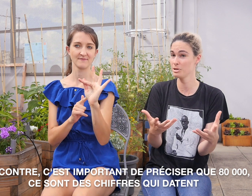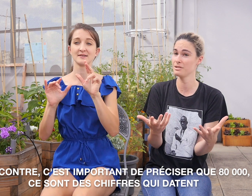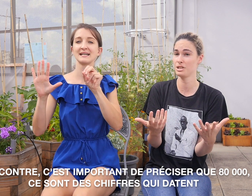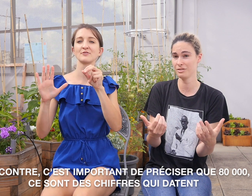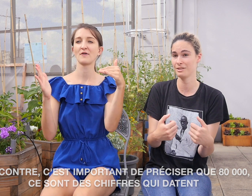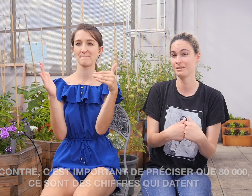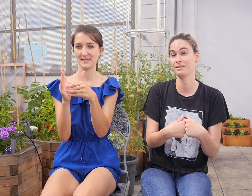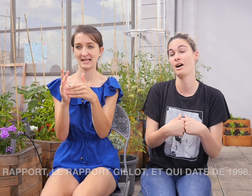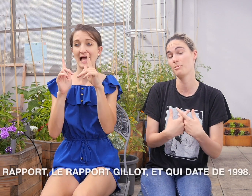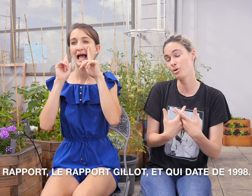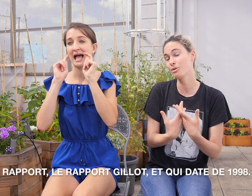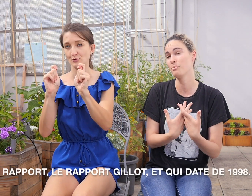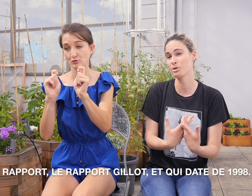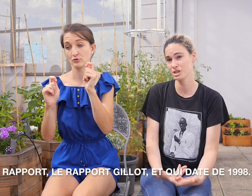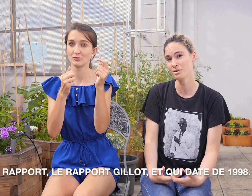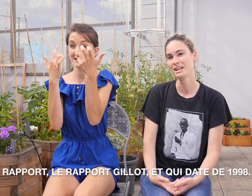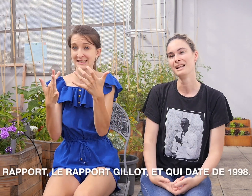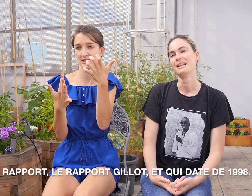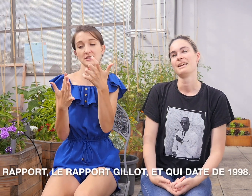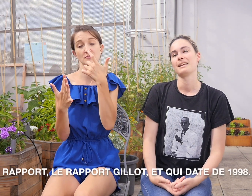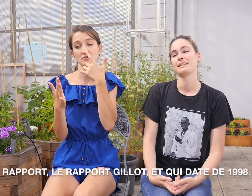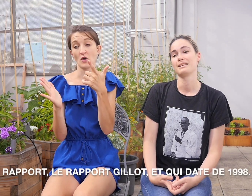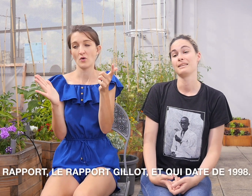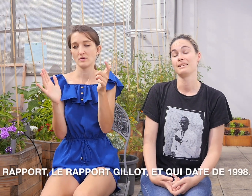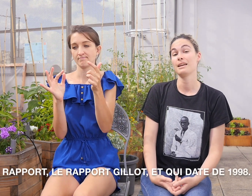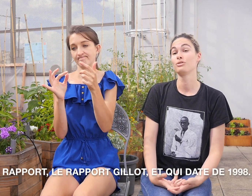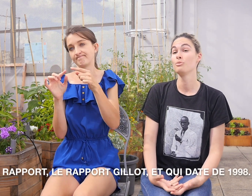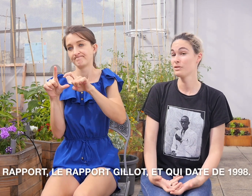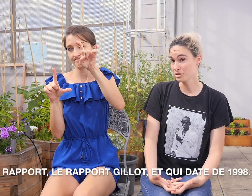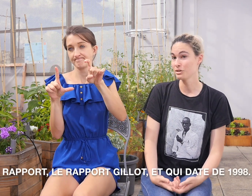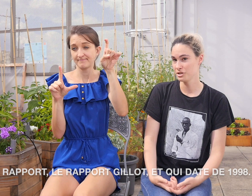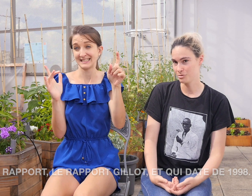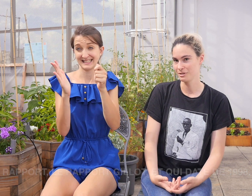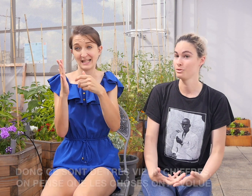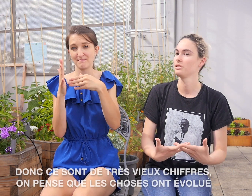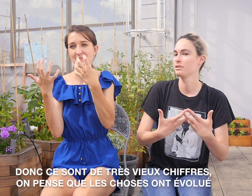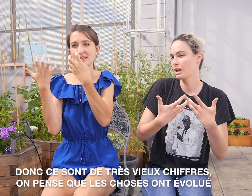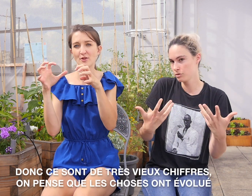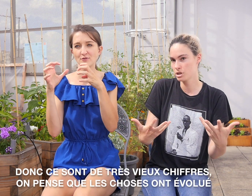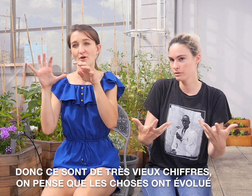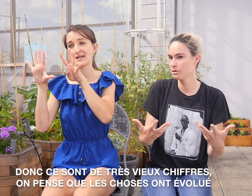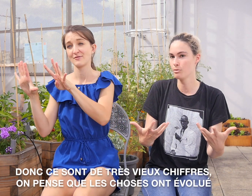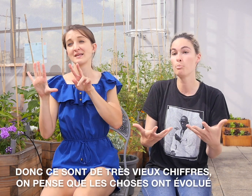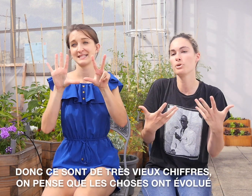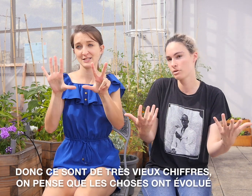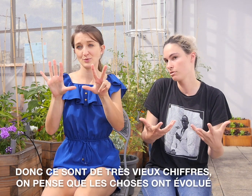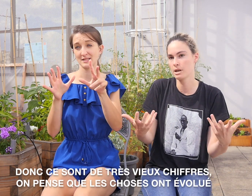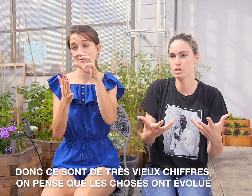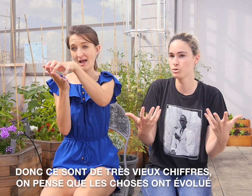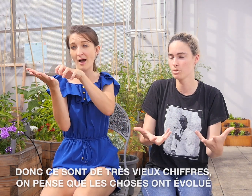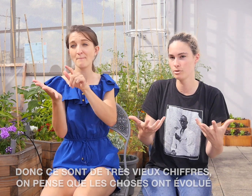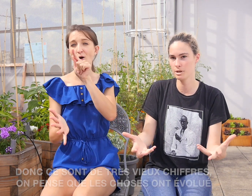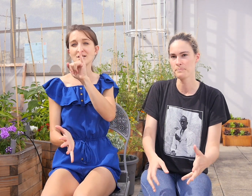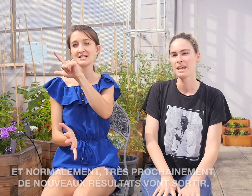ces 80 000 c'est des chiffres qui datent d'un rapport, le rapport Gillot, et qui date de 1998. Donc c'est des très vieux chiffres, on pense que